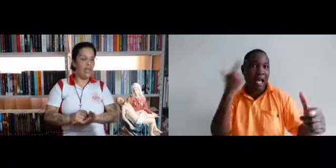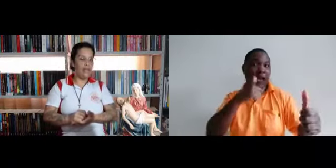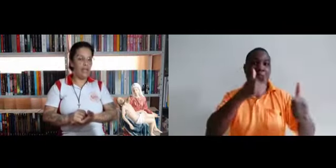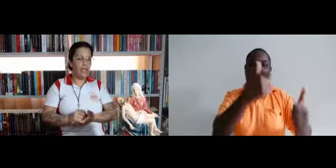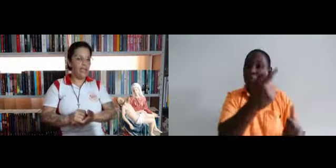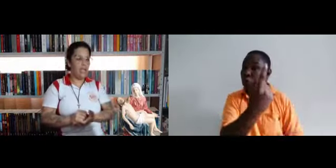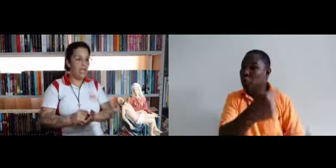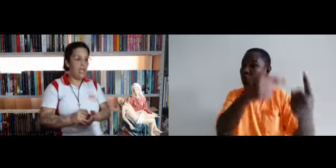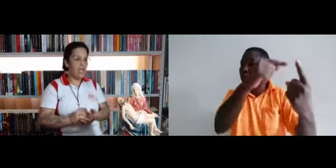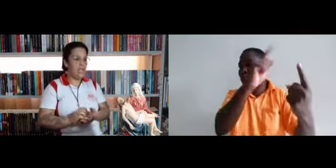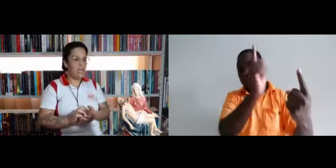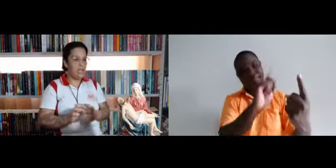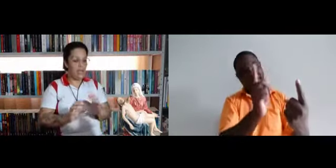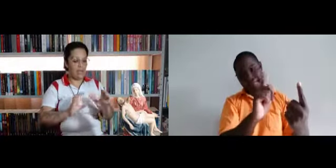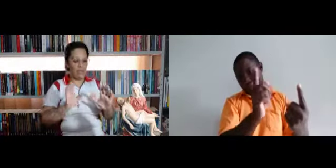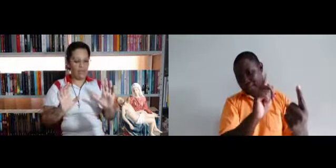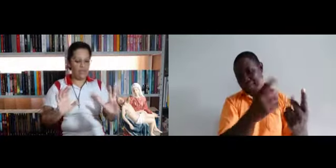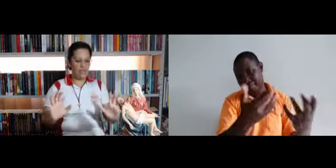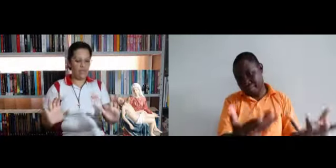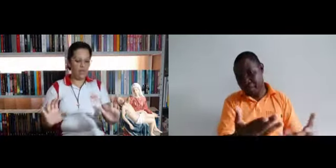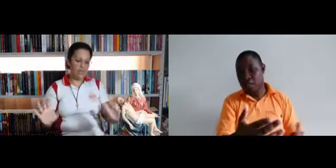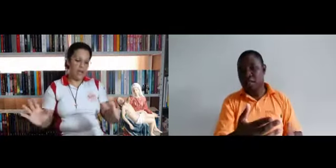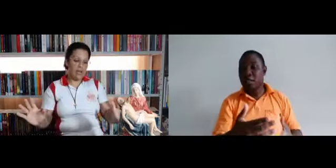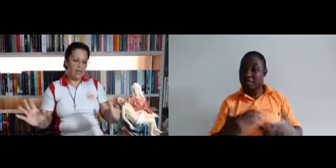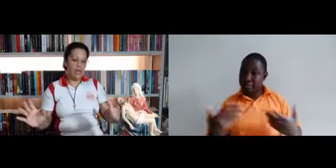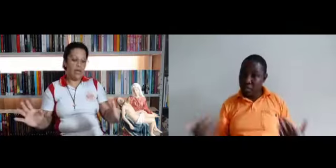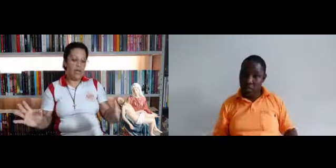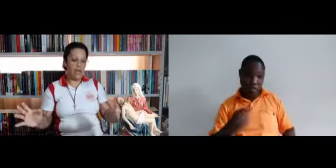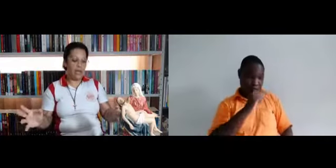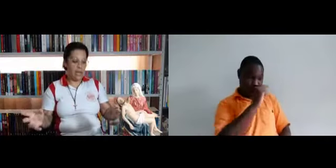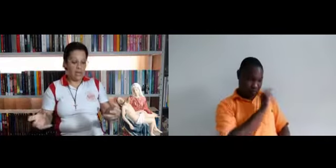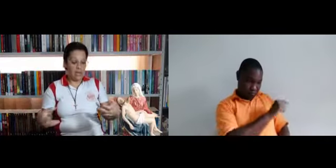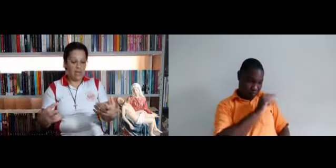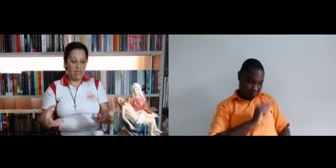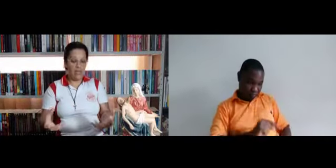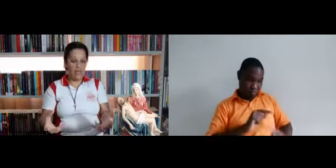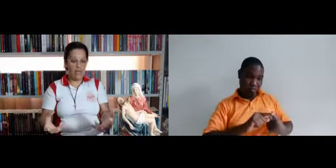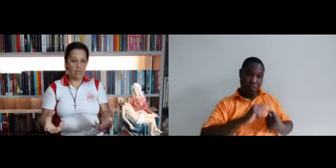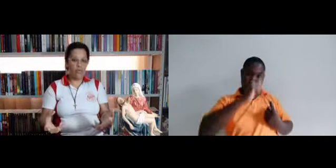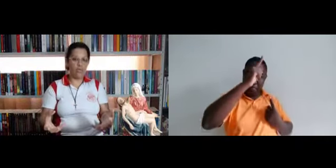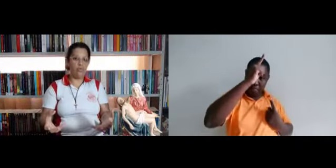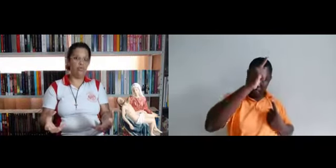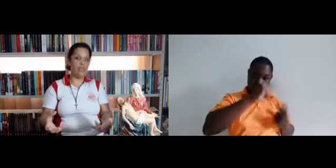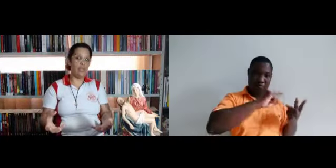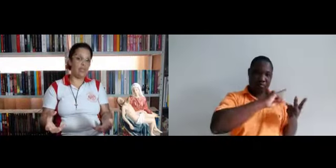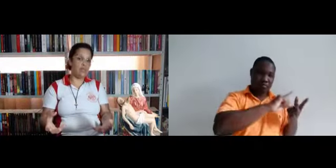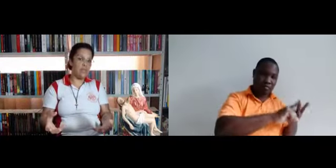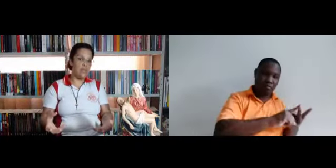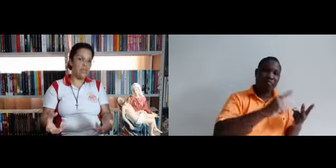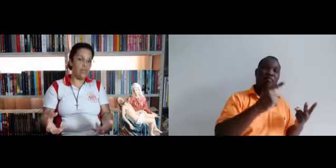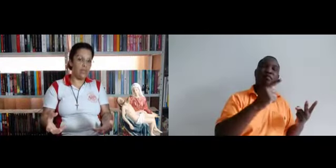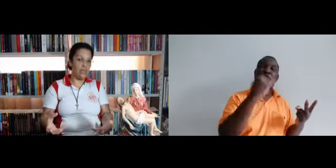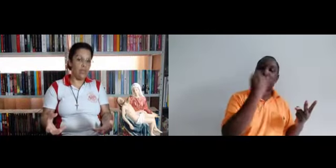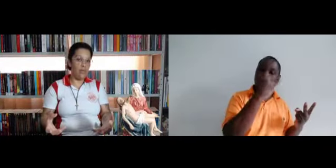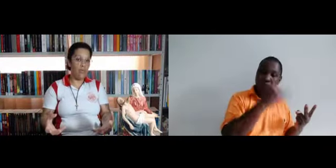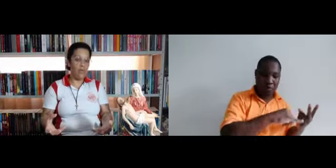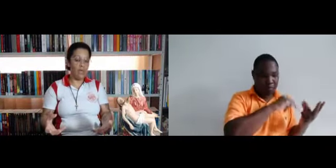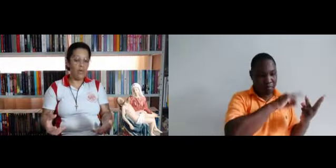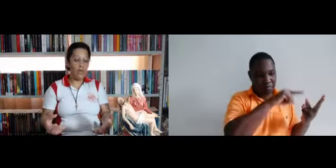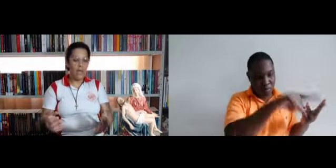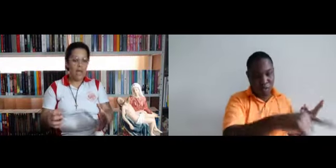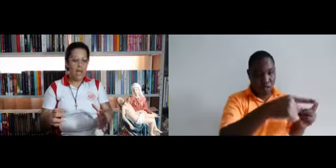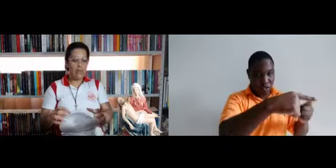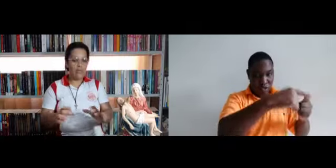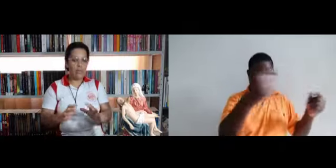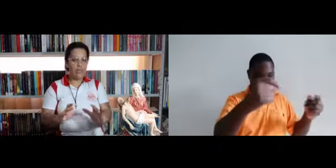e Lorena, né? E essas 2 regiões, claro, a Alemanha, que estava com sua indústria em expansão naquele